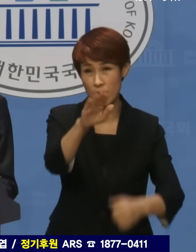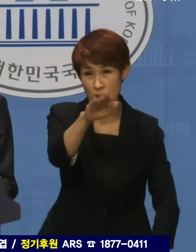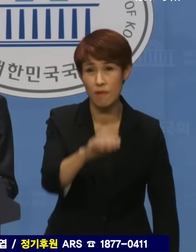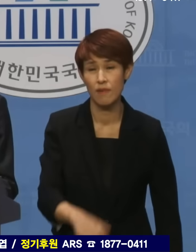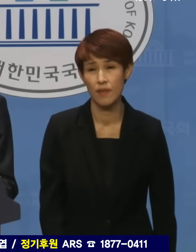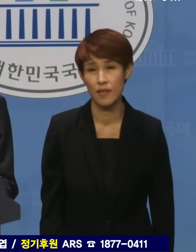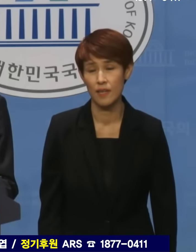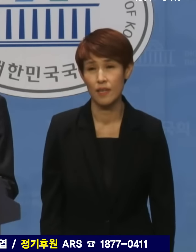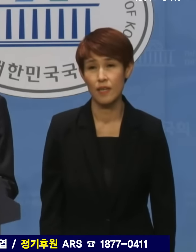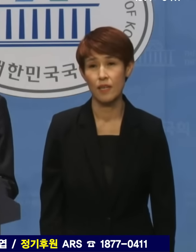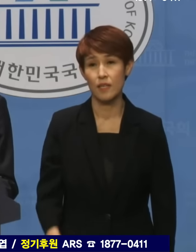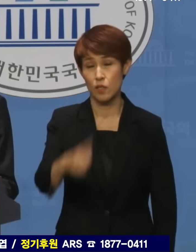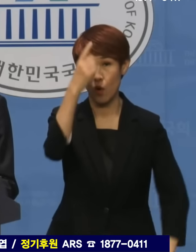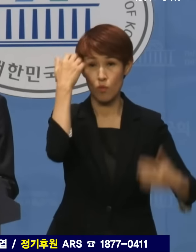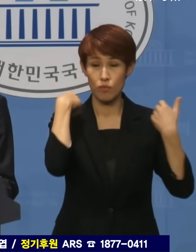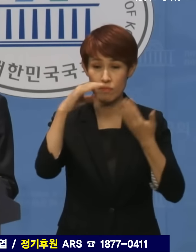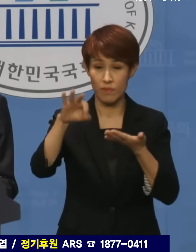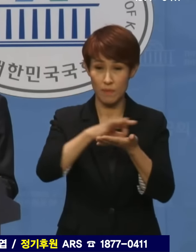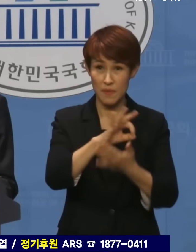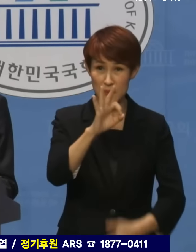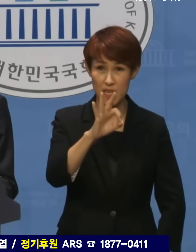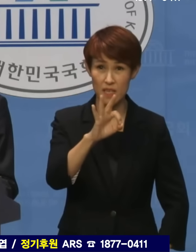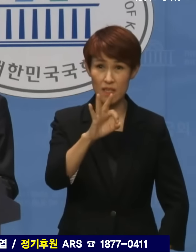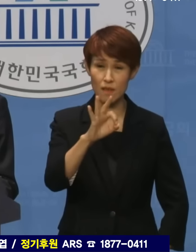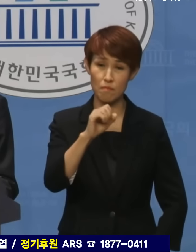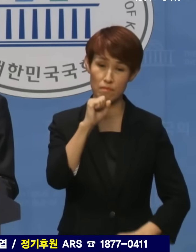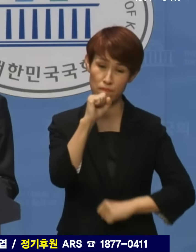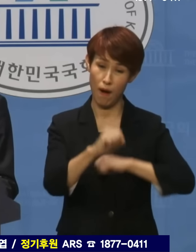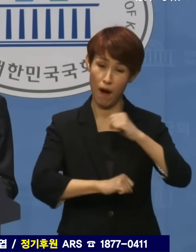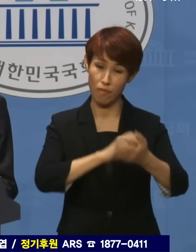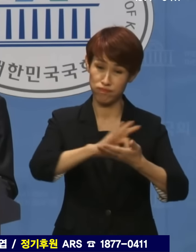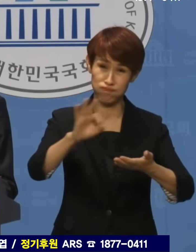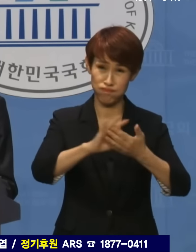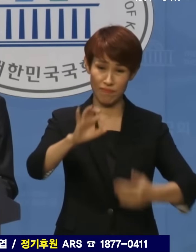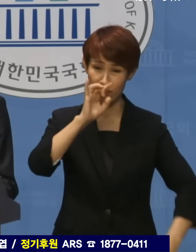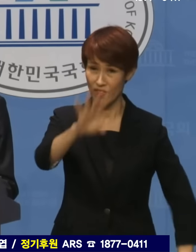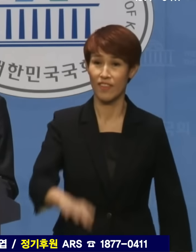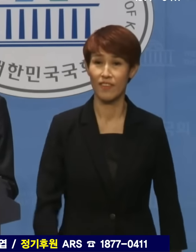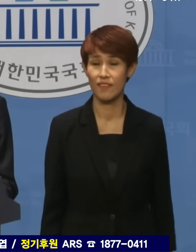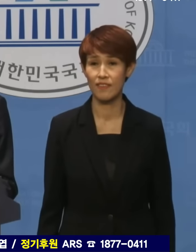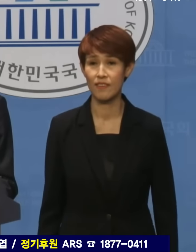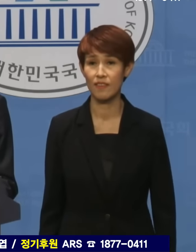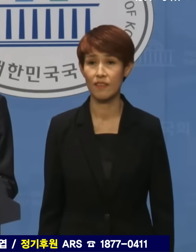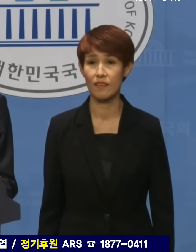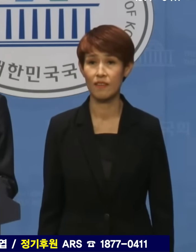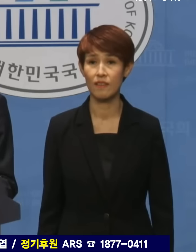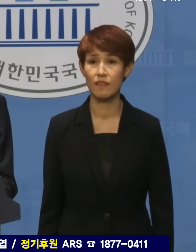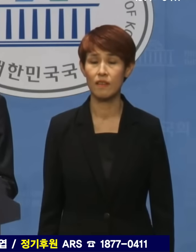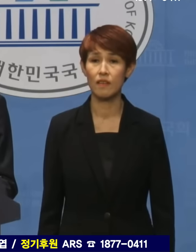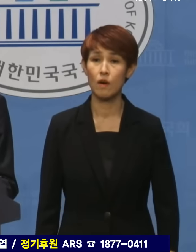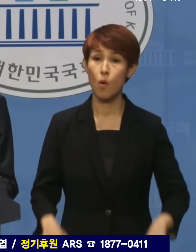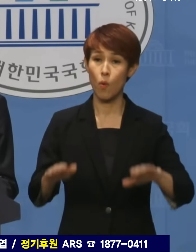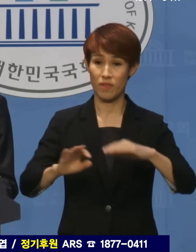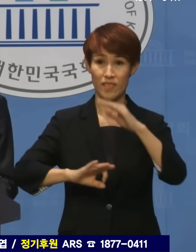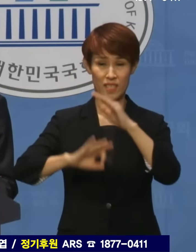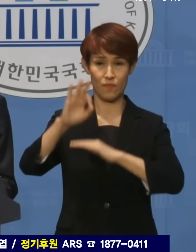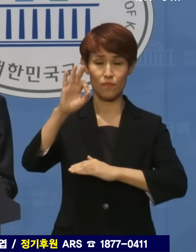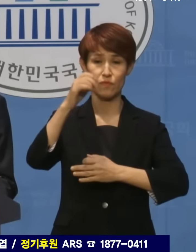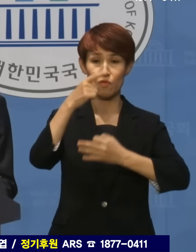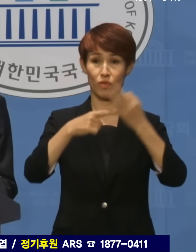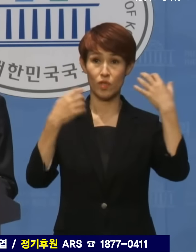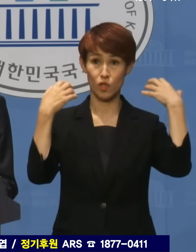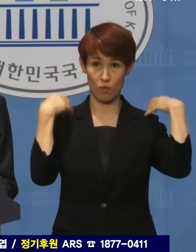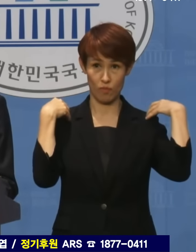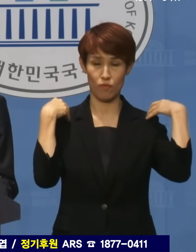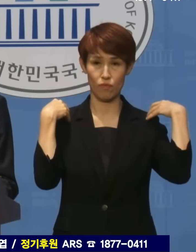대통령님 정부 예비비는 쌈짓돈처럼 막 쓰는 돈이 아닙니다 오늘 오전 윤석일